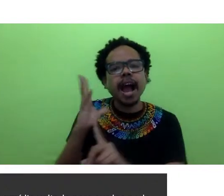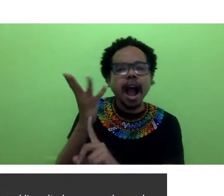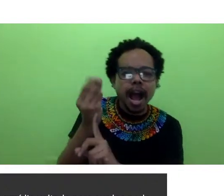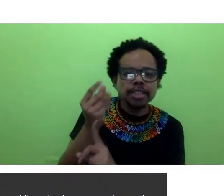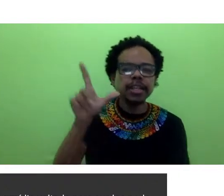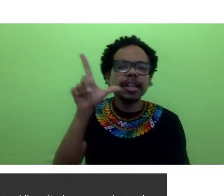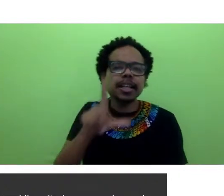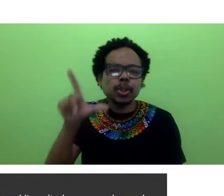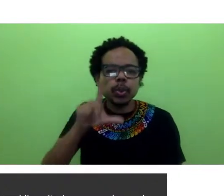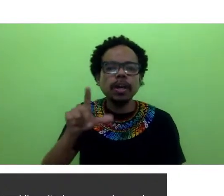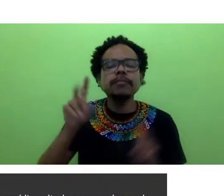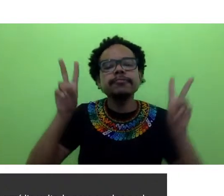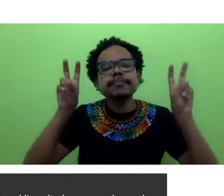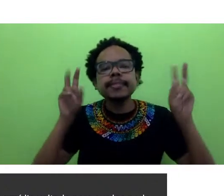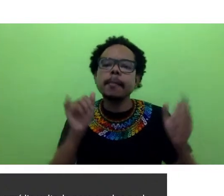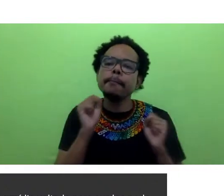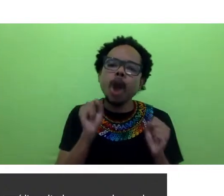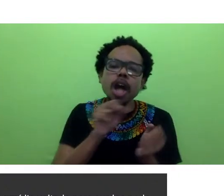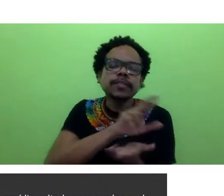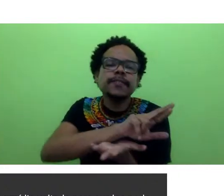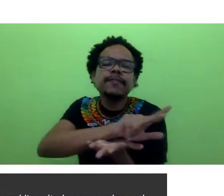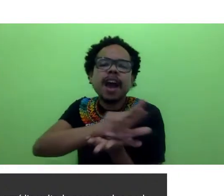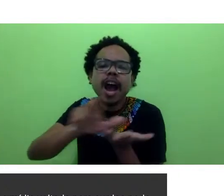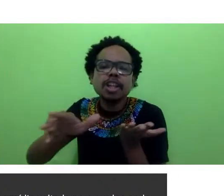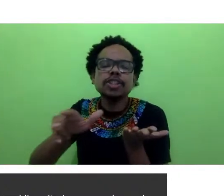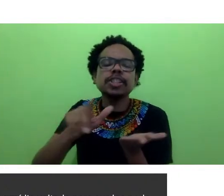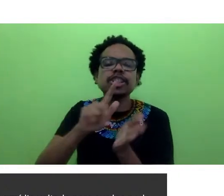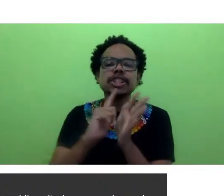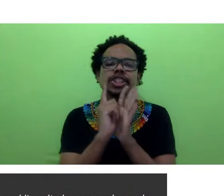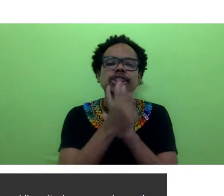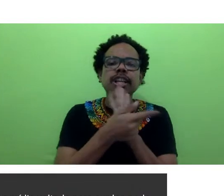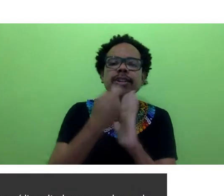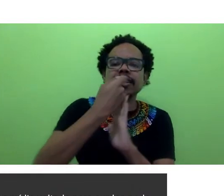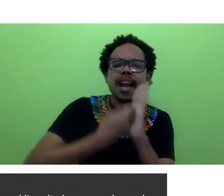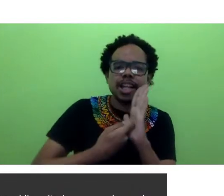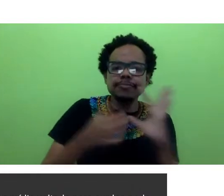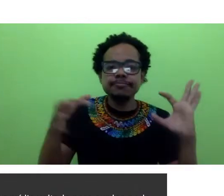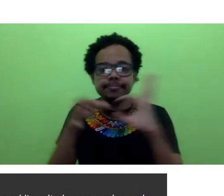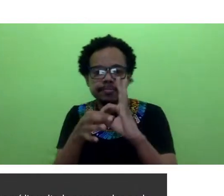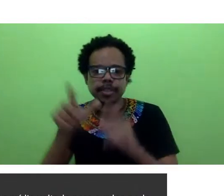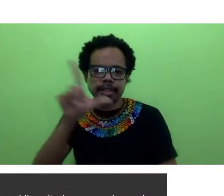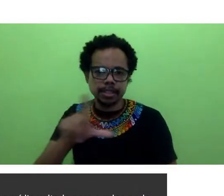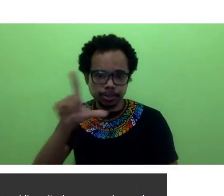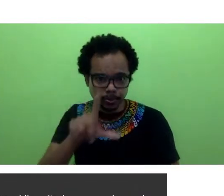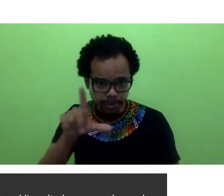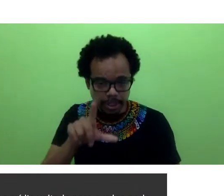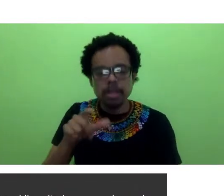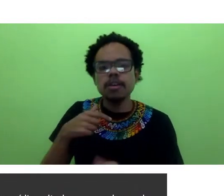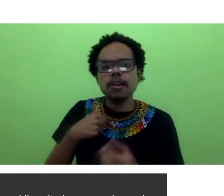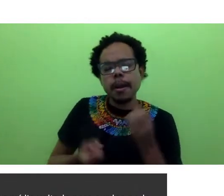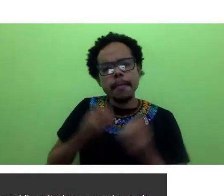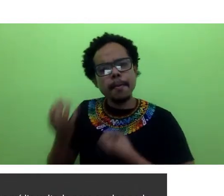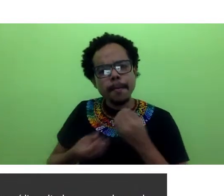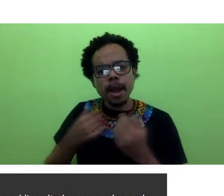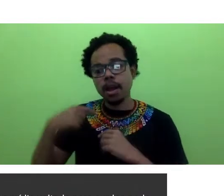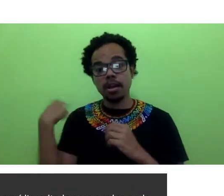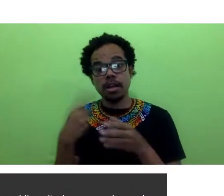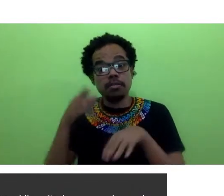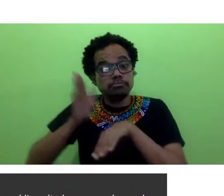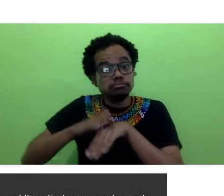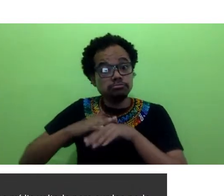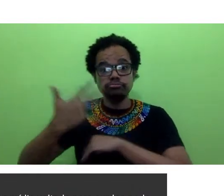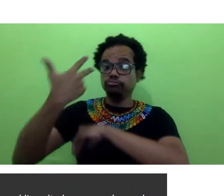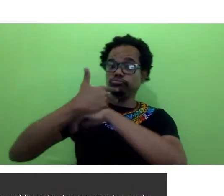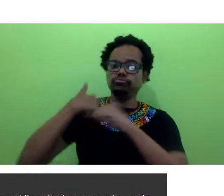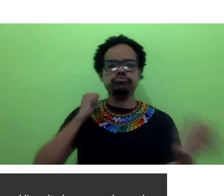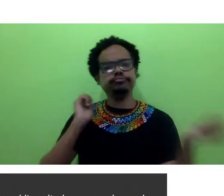negros surdos que produzem materiais riscos esperares onde abordam diversos gêneros textuais